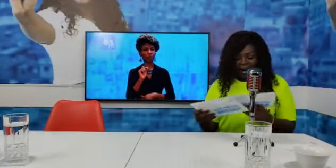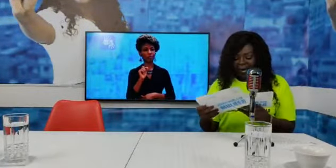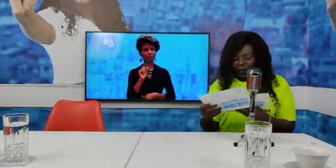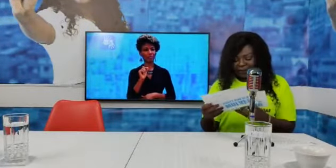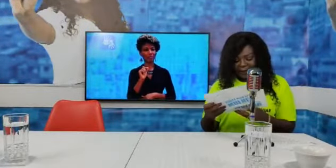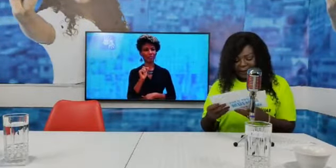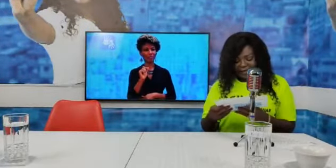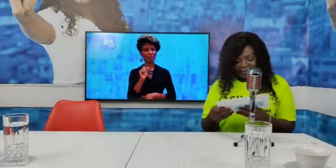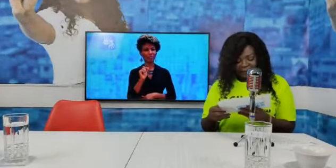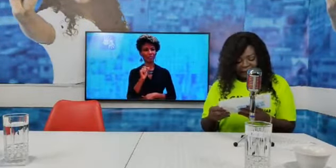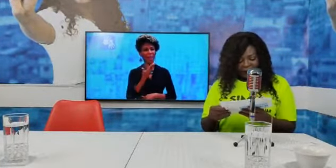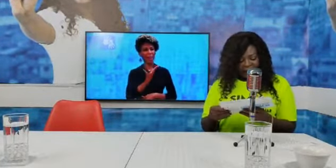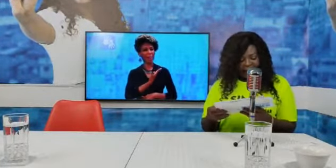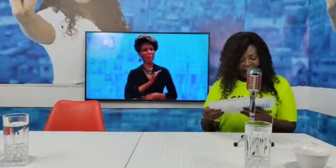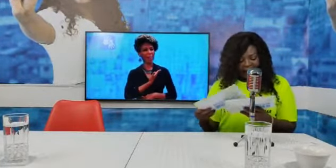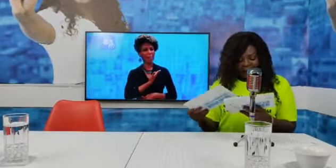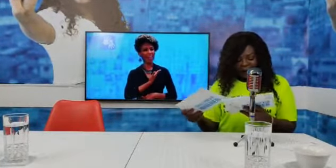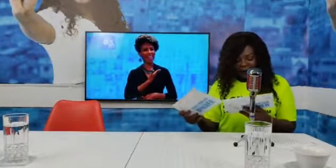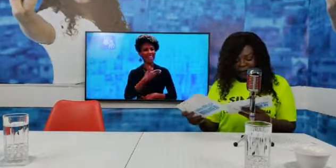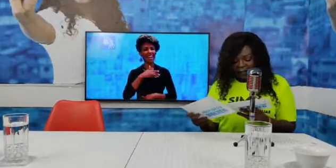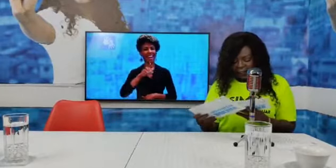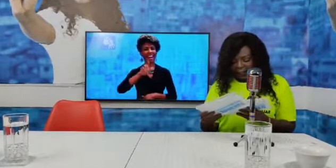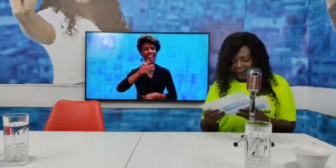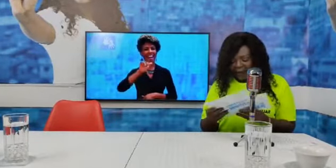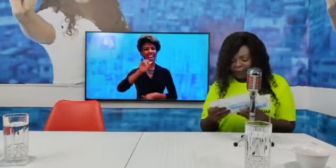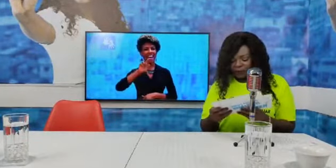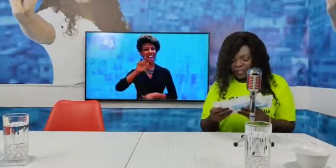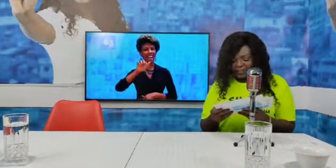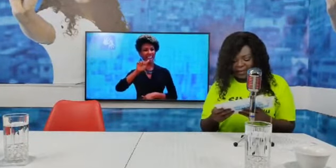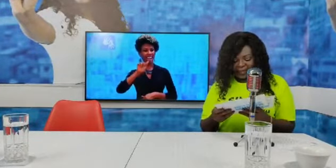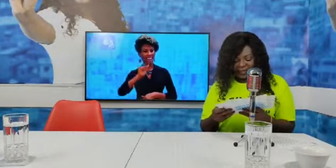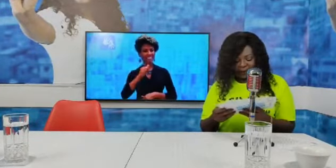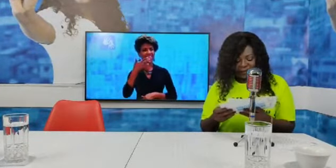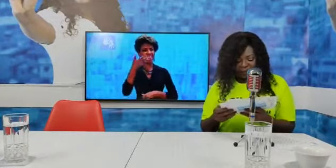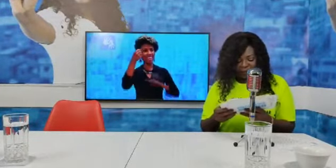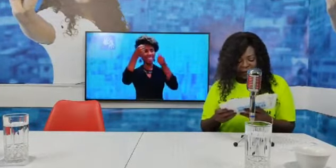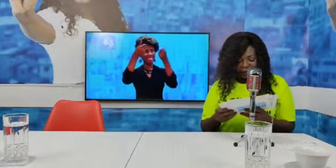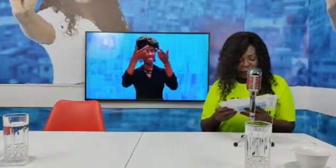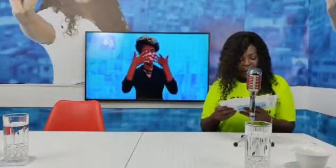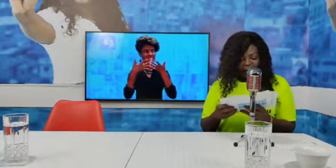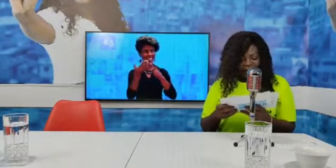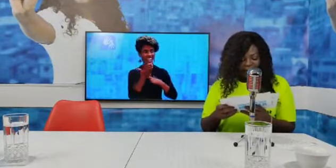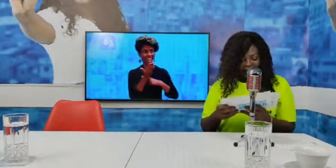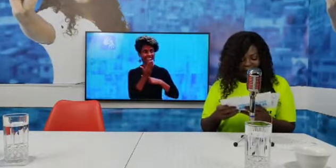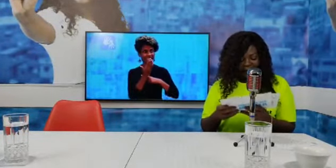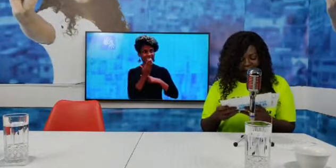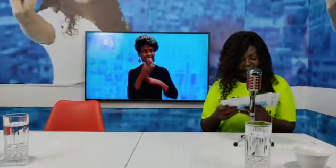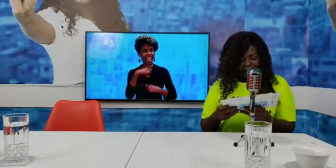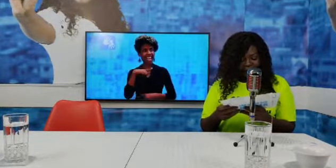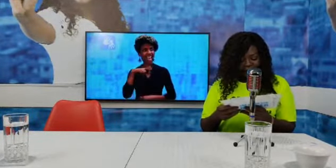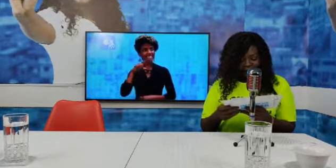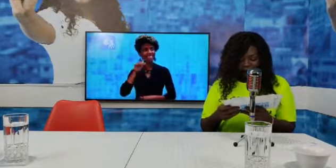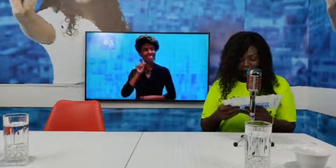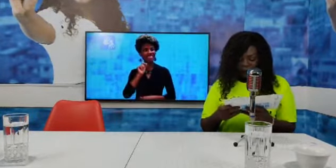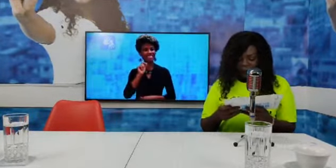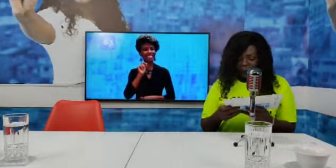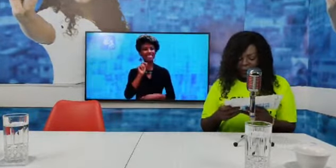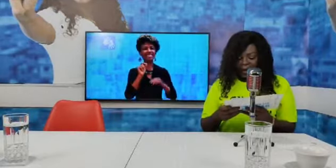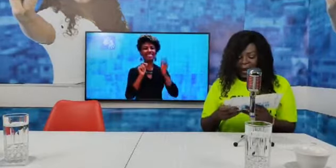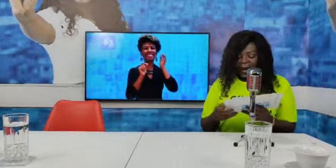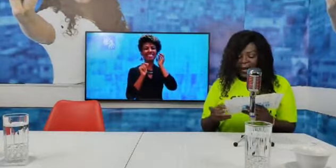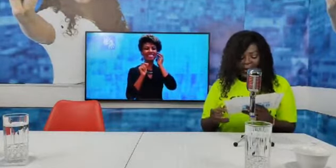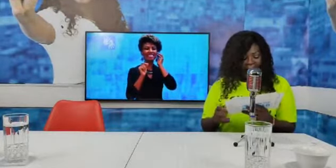programa a nossa amiga. Tá? Que vem aqui para nos esclarecer, nos ajudar. Nós temos aqui